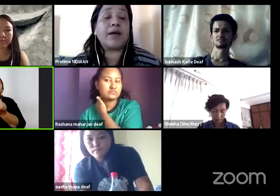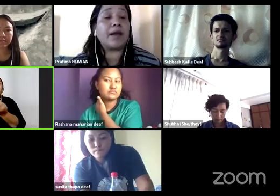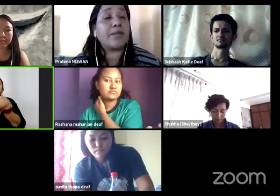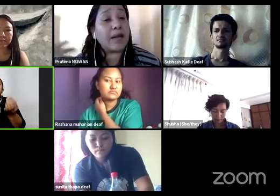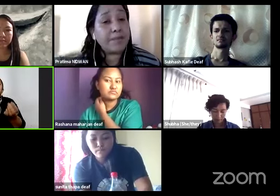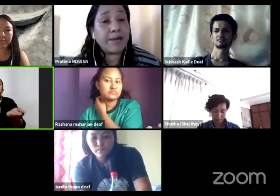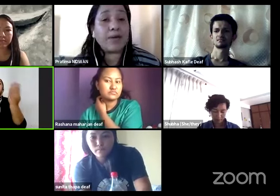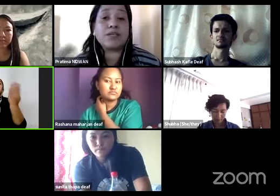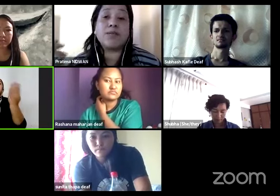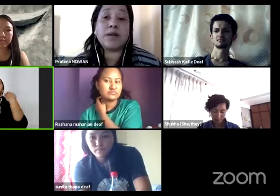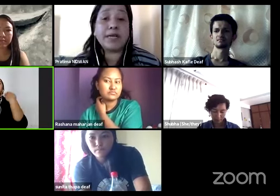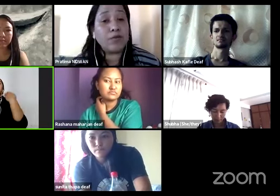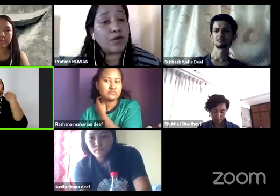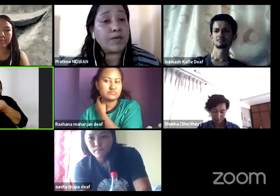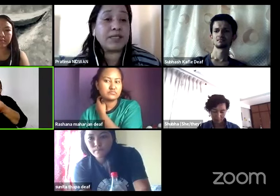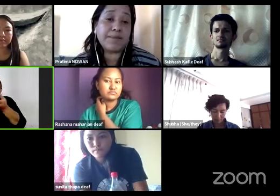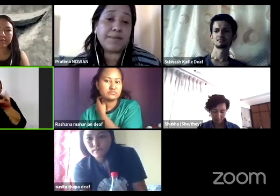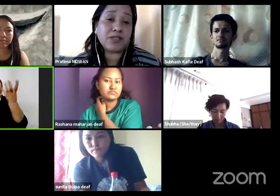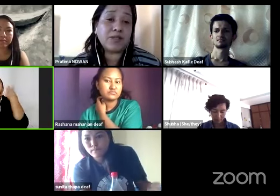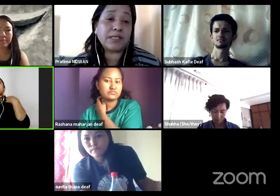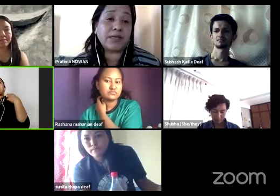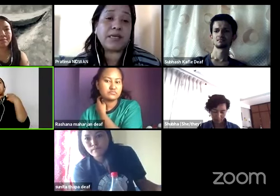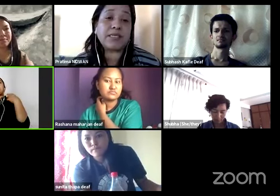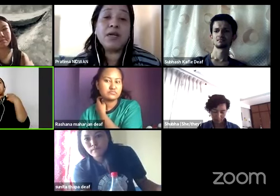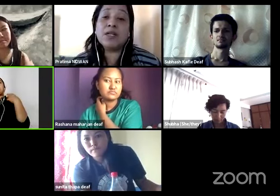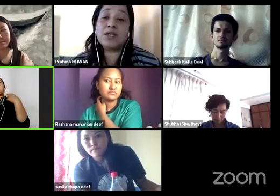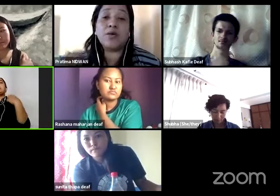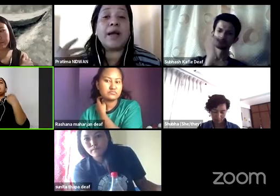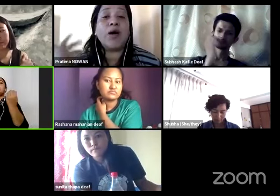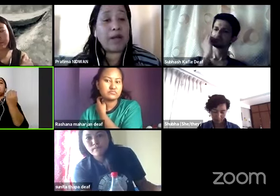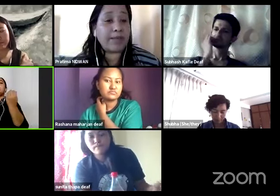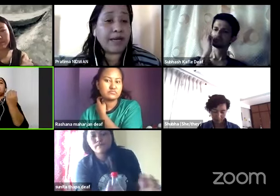बलात्कार गरेर मलाई पीडा भएको छ, म कि मर्नुपर्छ कि बाँच्नुपर्छ भन्ने छ,